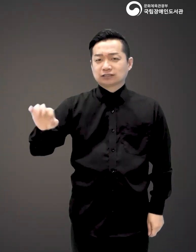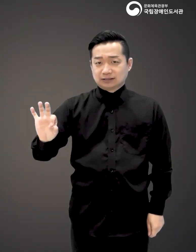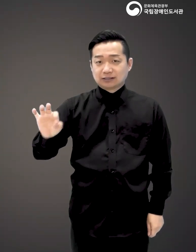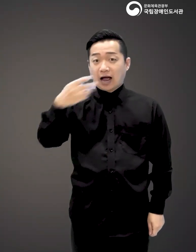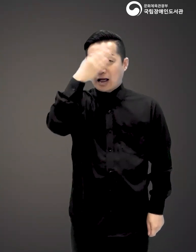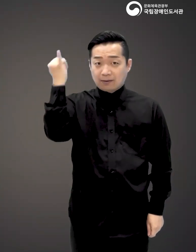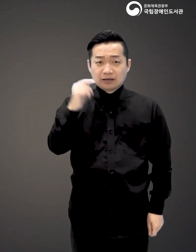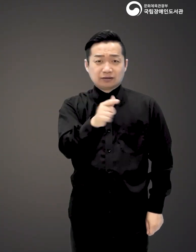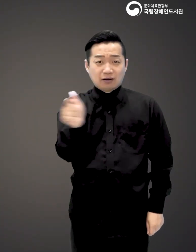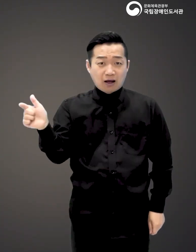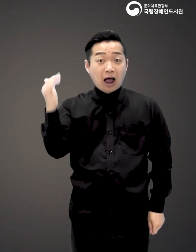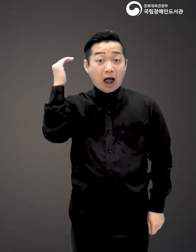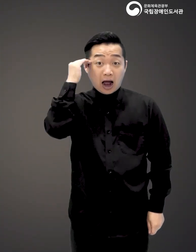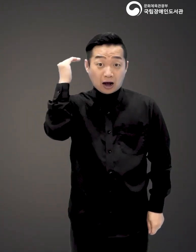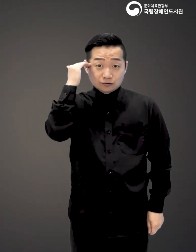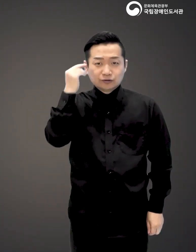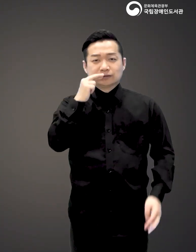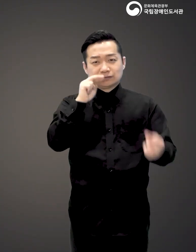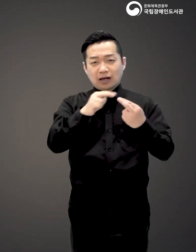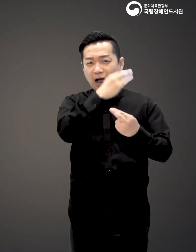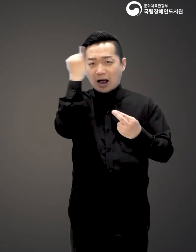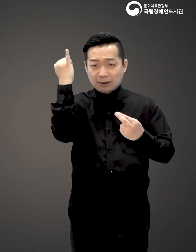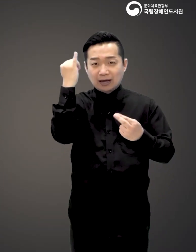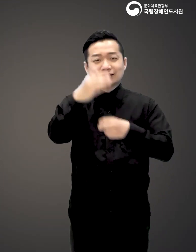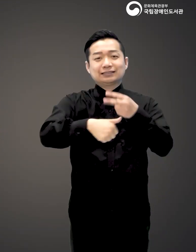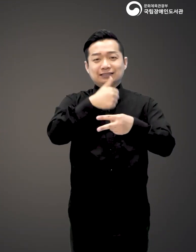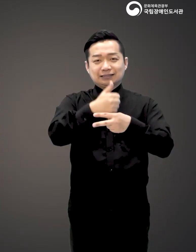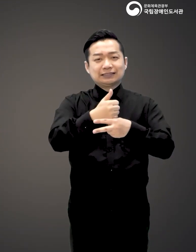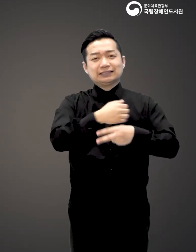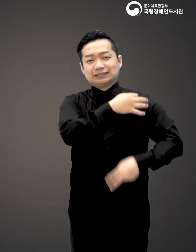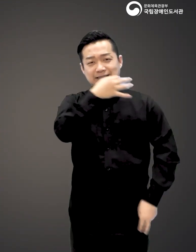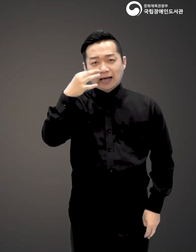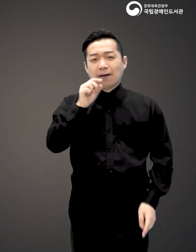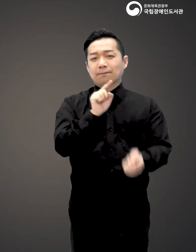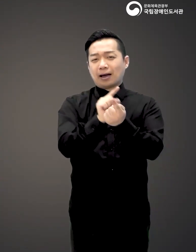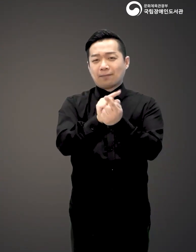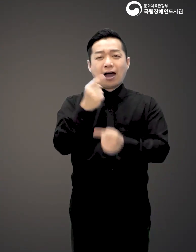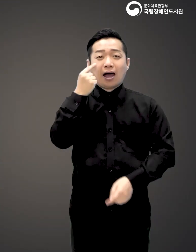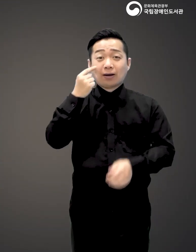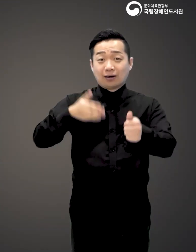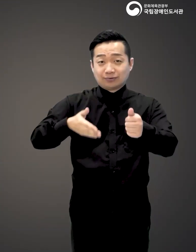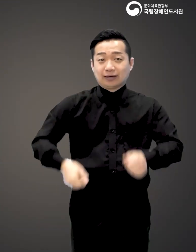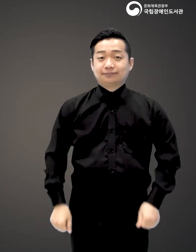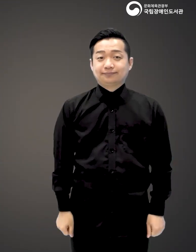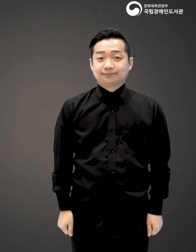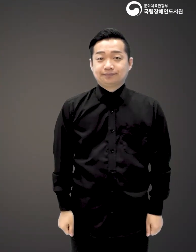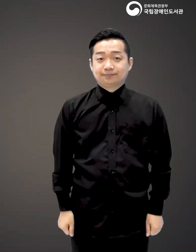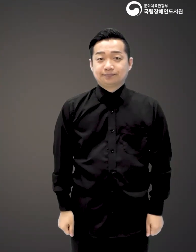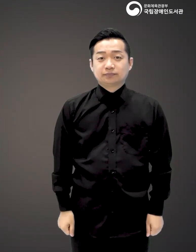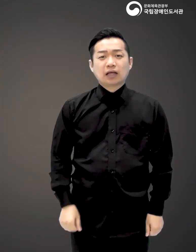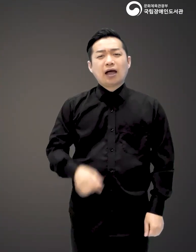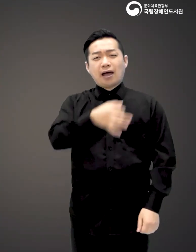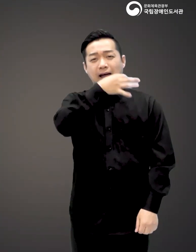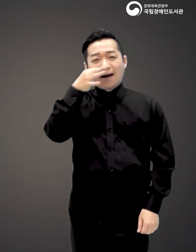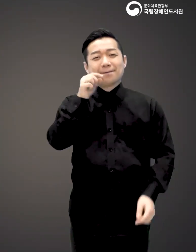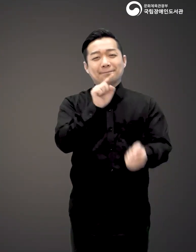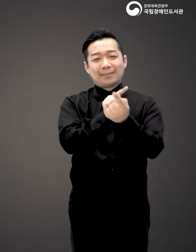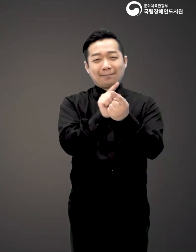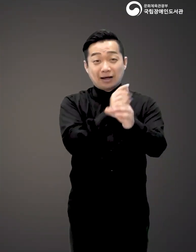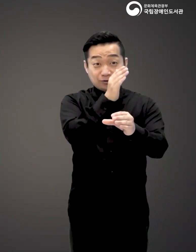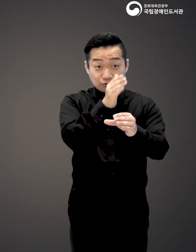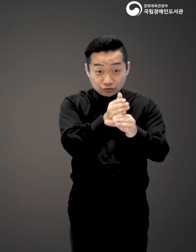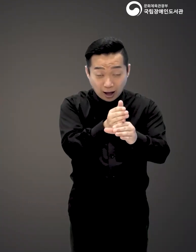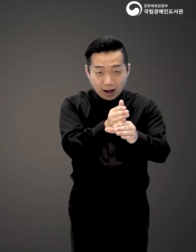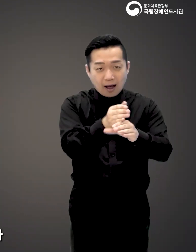영등할메 등 수많은 우리나라의 친근한 할메신들과 신나는 만남 가져보시면 어떨까요? 물론 그 신나는